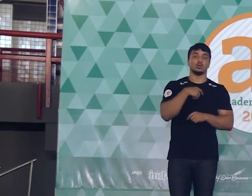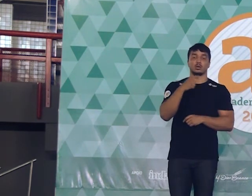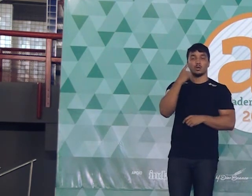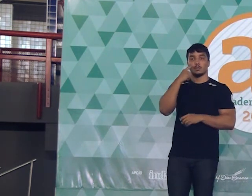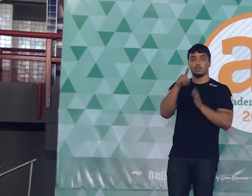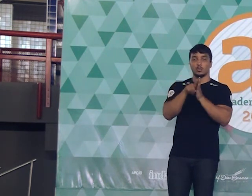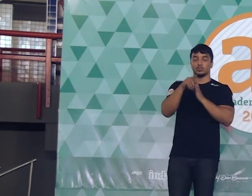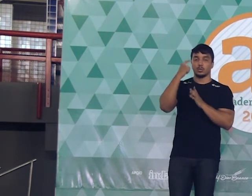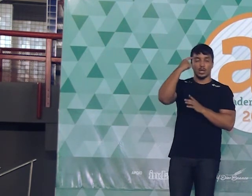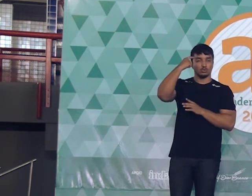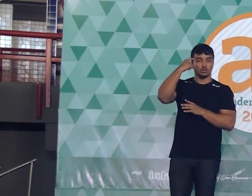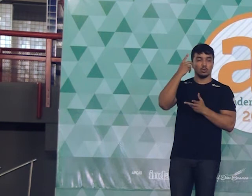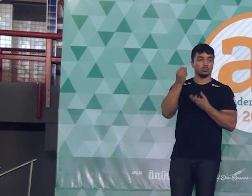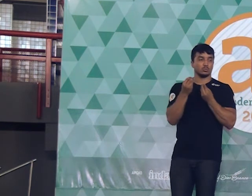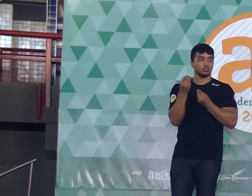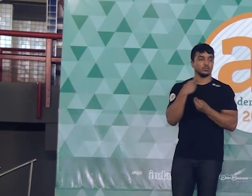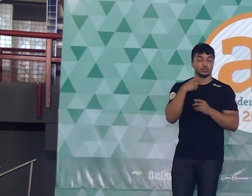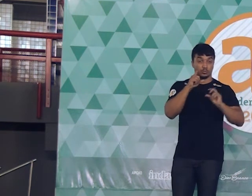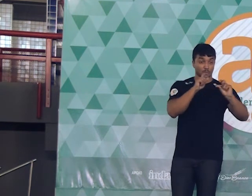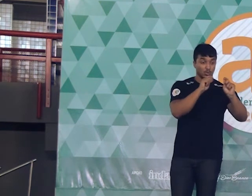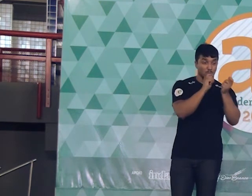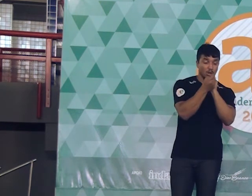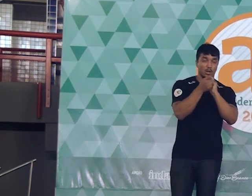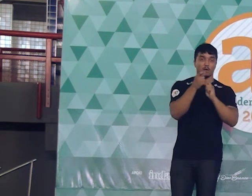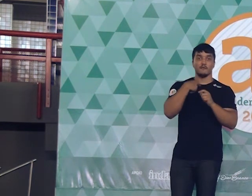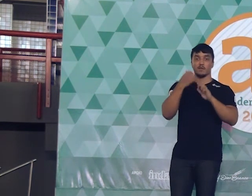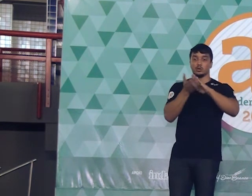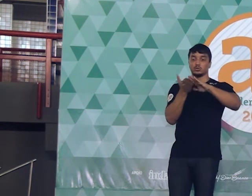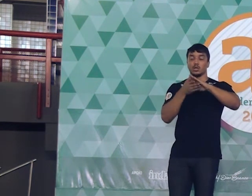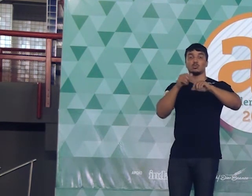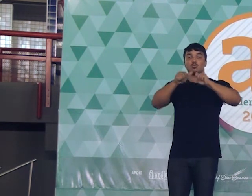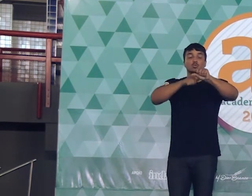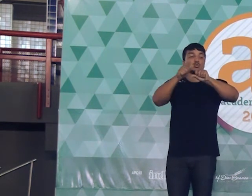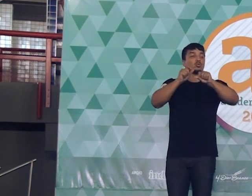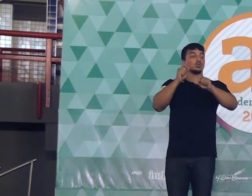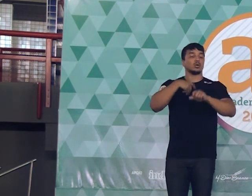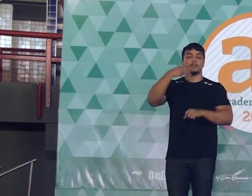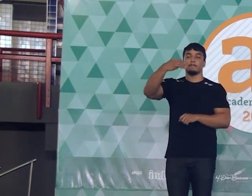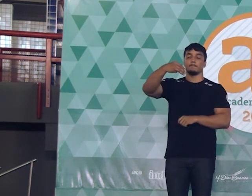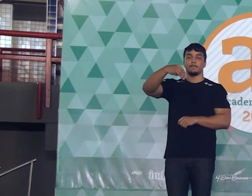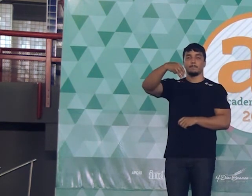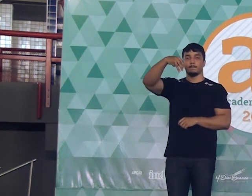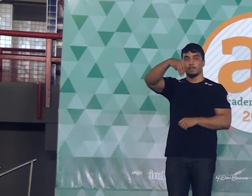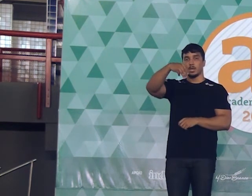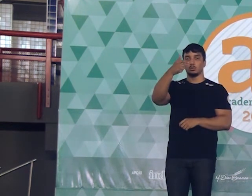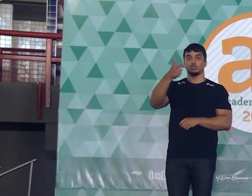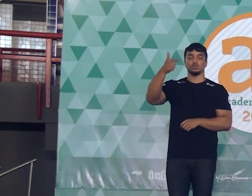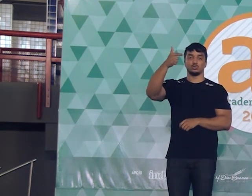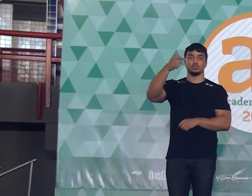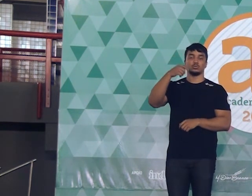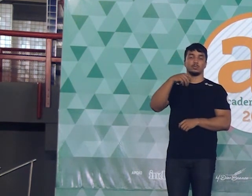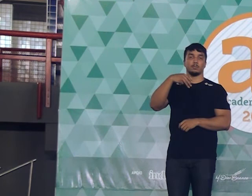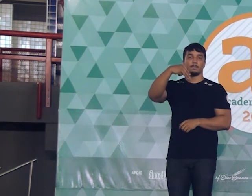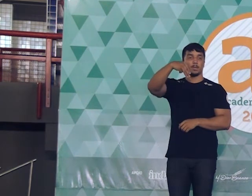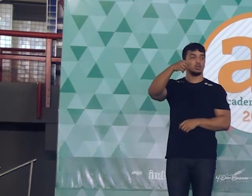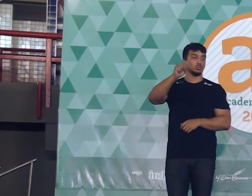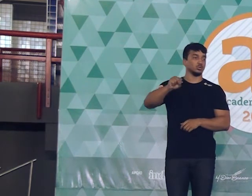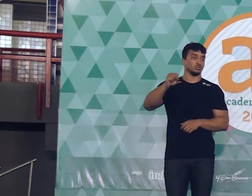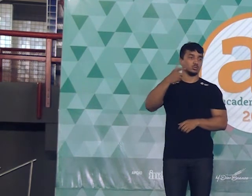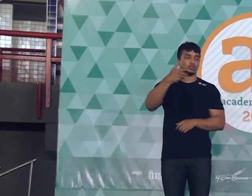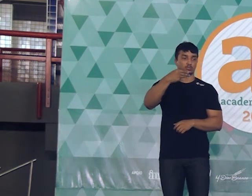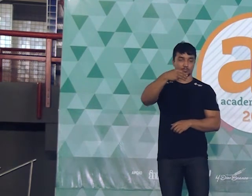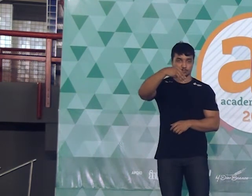sistema internacional. Transforma essa velocidade de quilômetro por hora para metro por segundo. Se eu